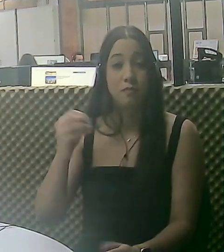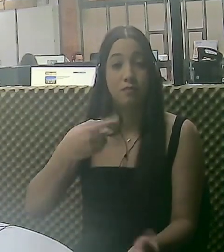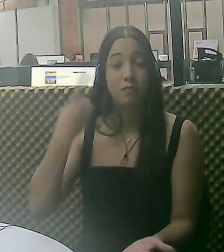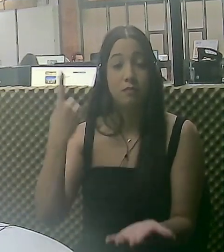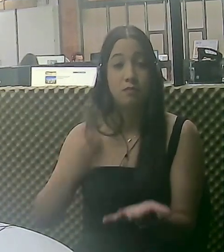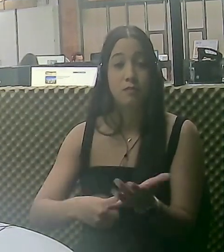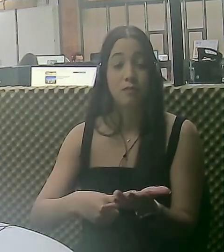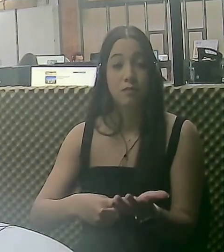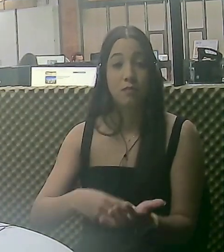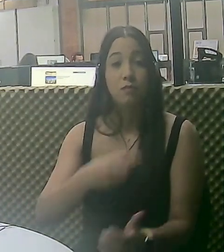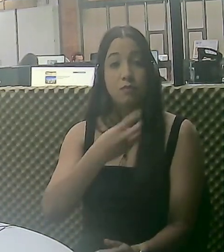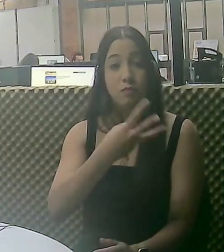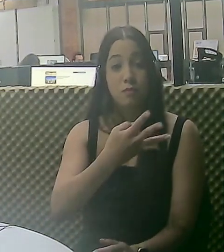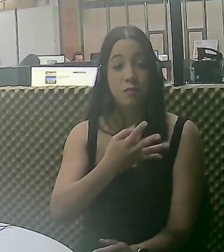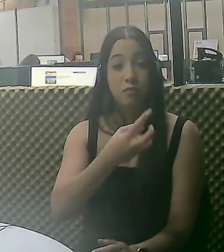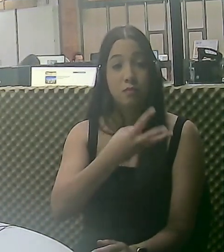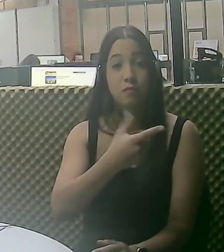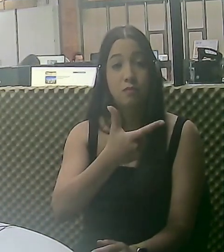34-3239-6700.